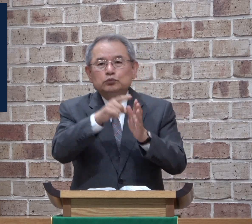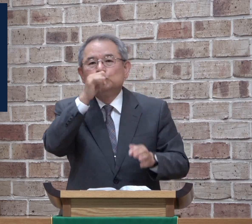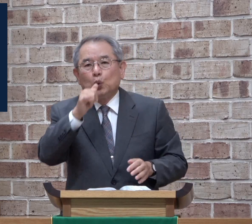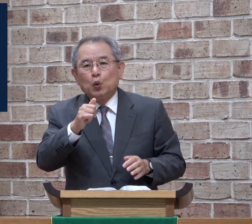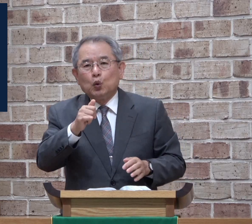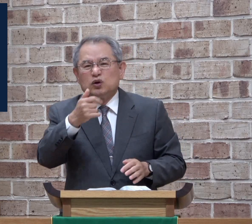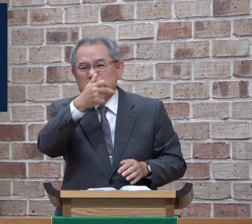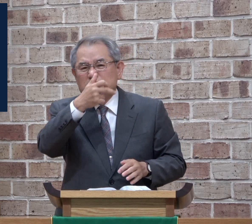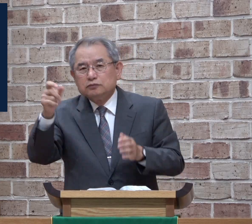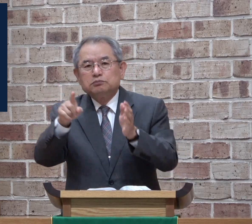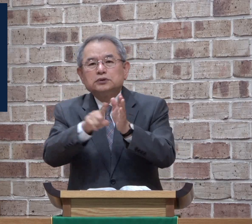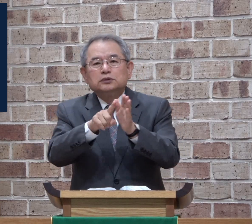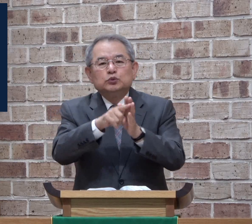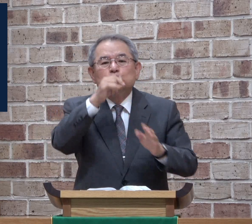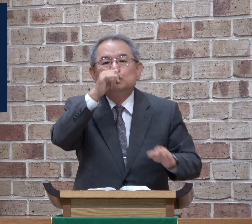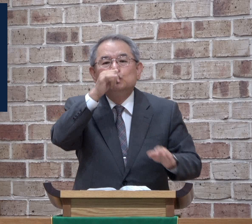믿음도 작은 믿음과 큰 믿음이 있습니다.